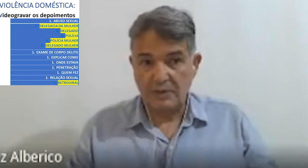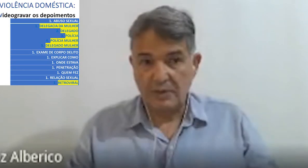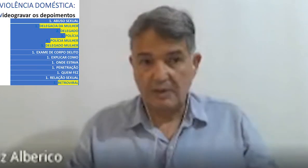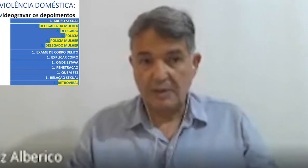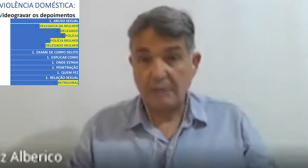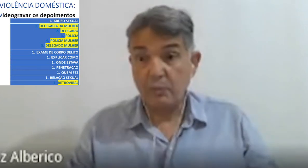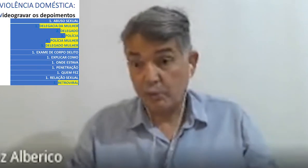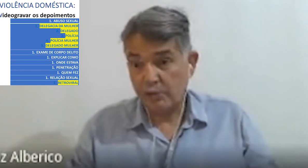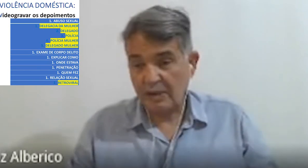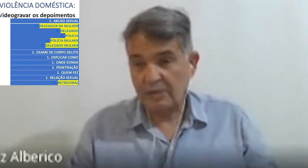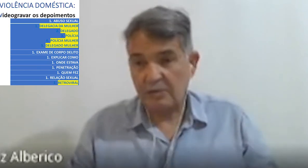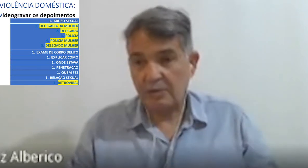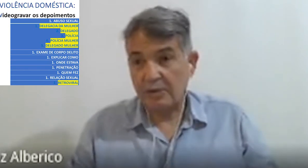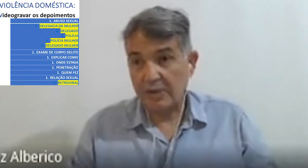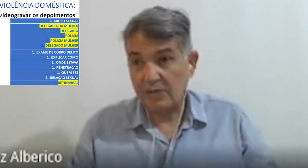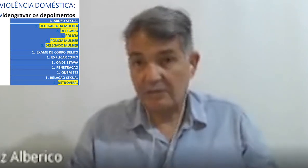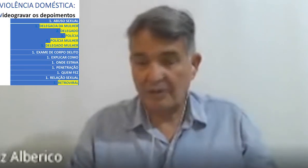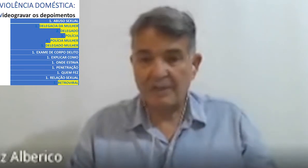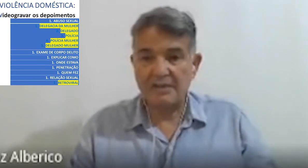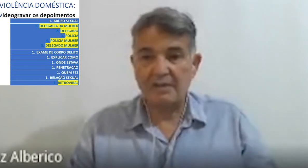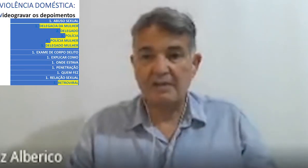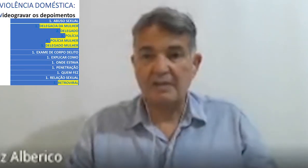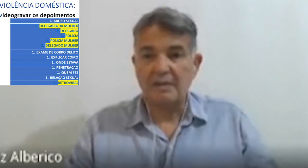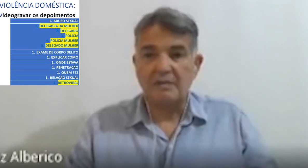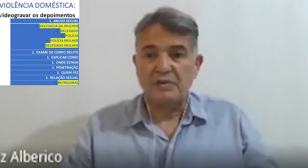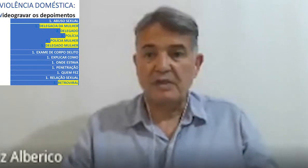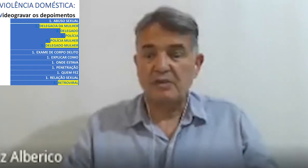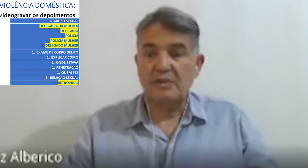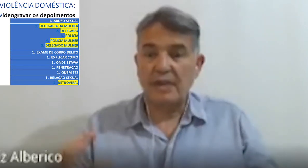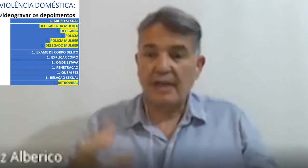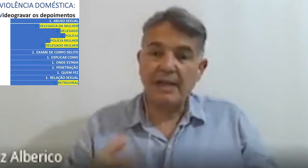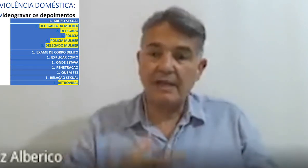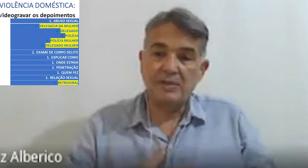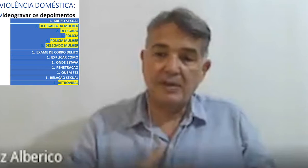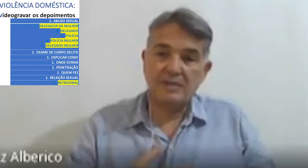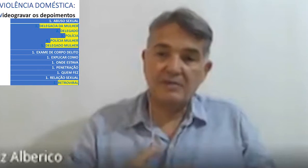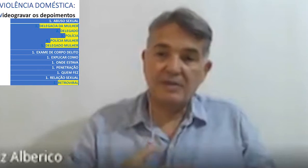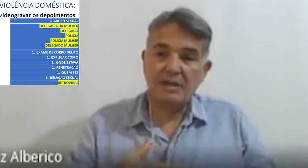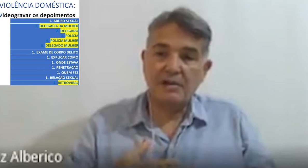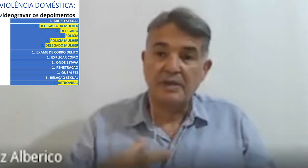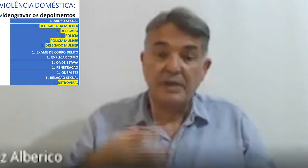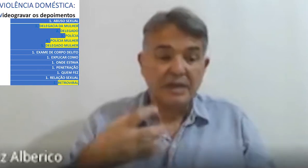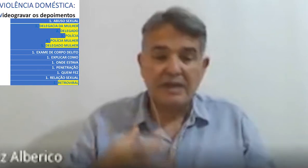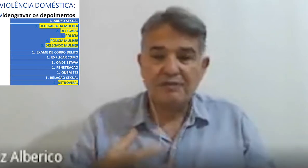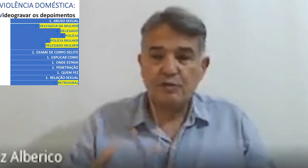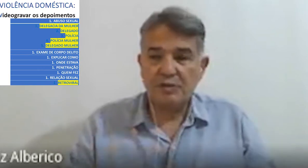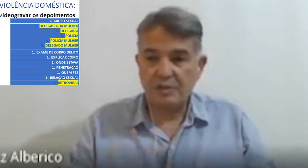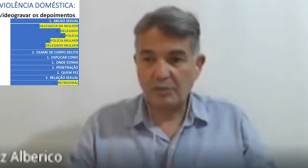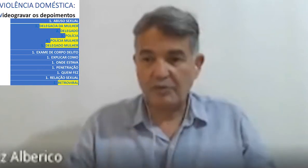né, de abuso sexual em termos de violência, você então carrega na expressão facial e na força do